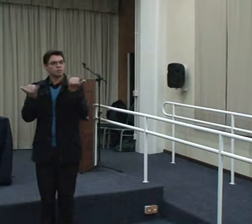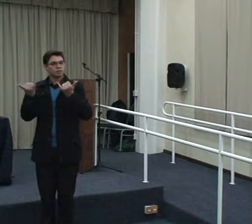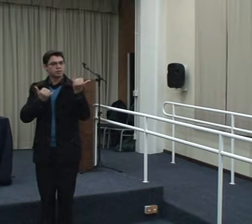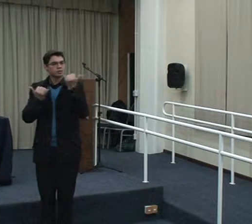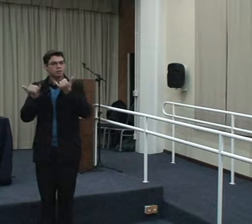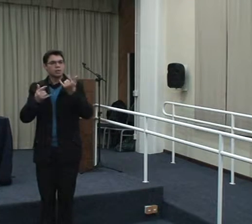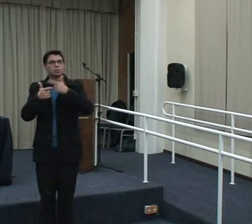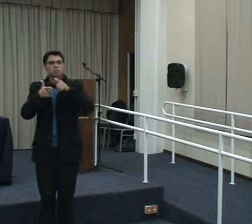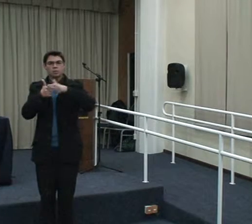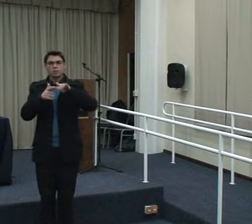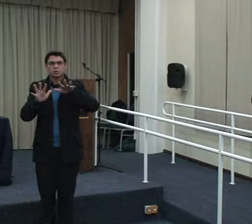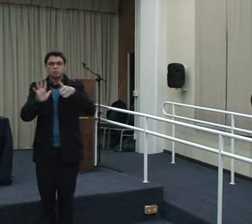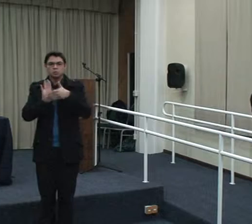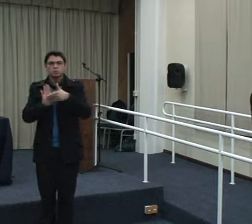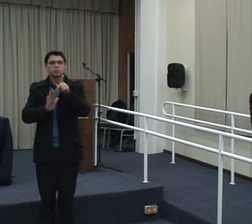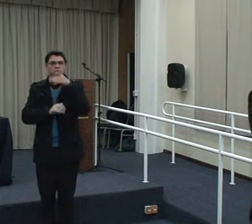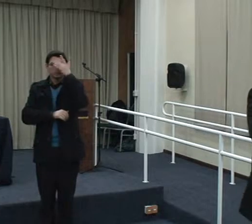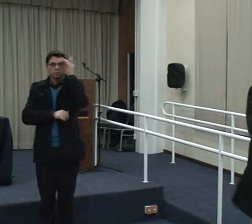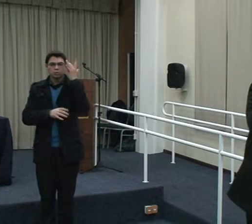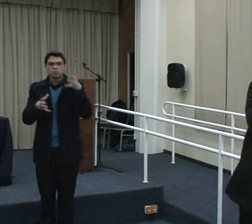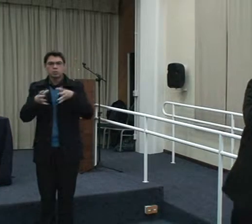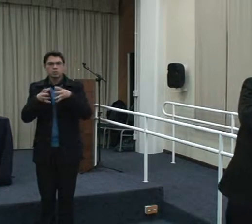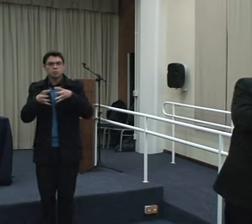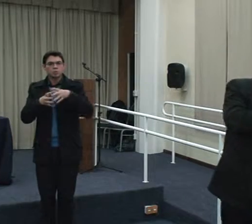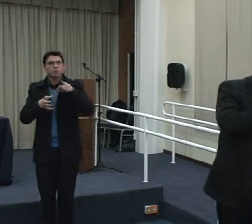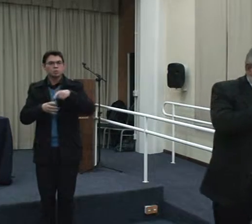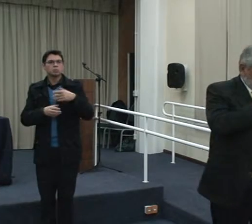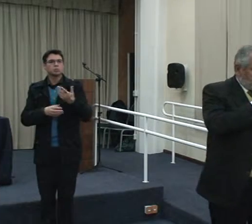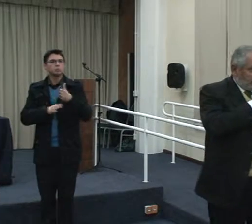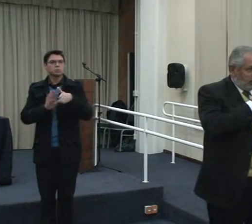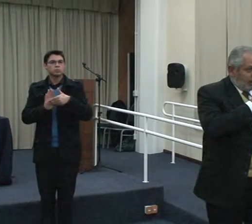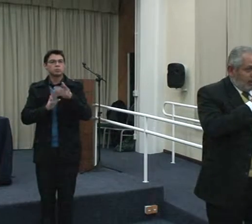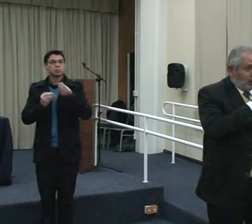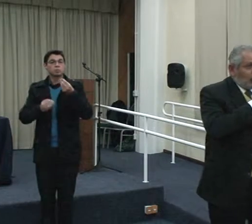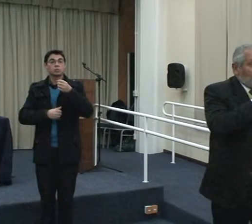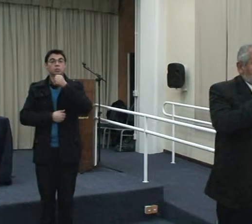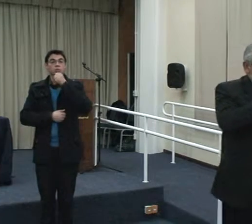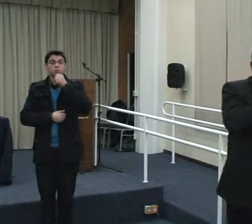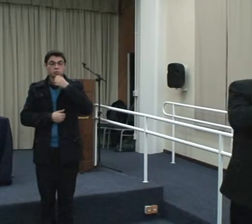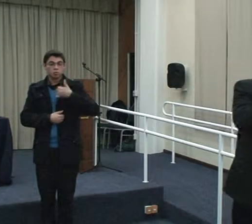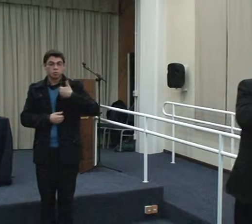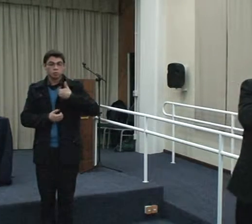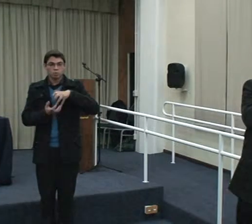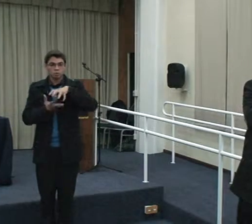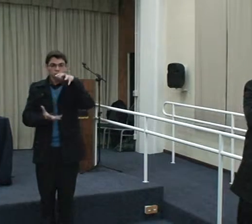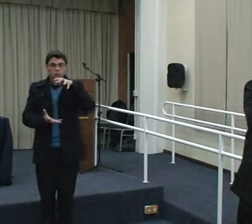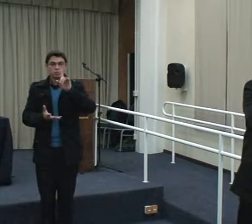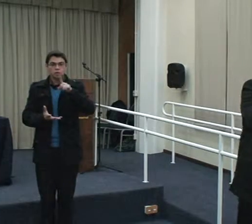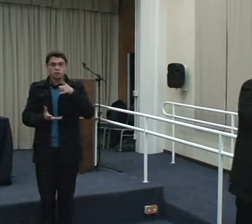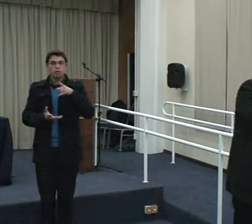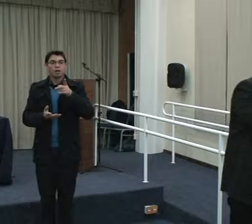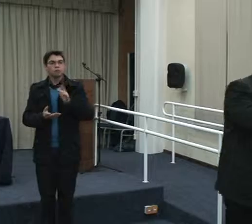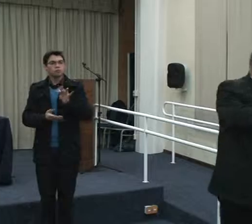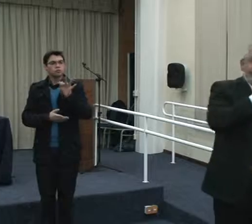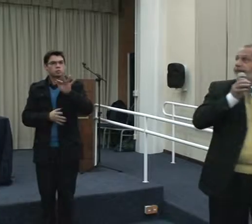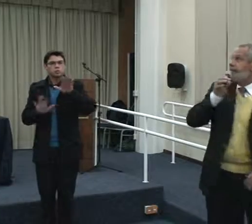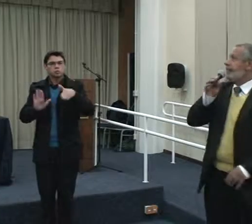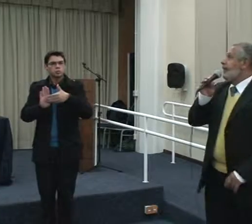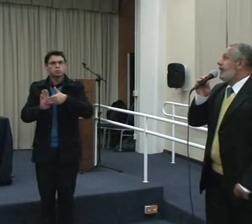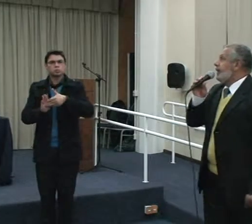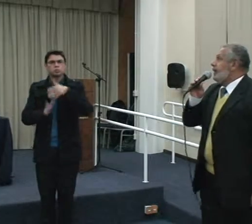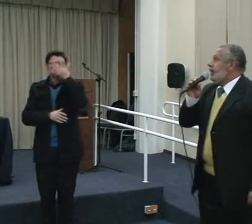de todos. A causa do idoso é a causa de todos. É o nosso caminho natural.